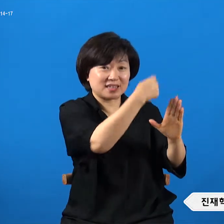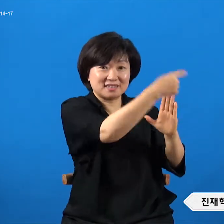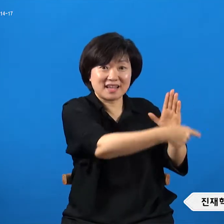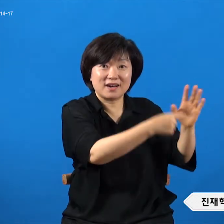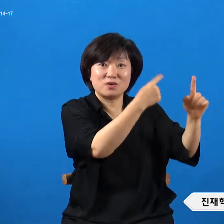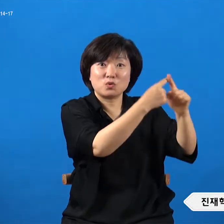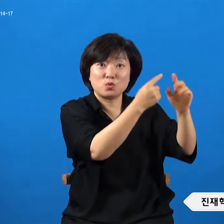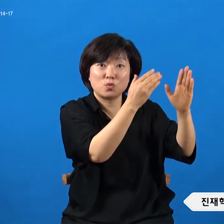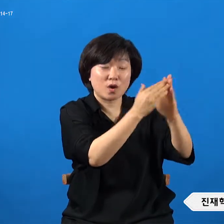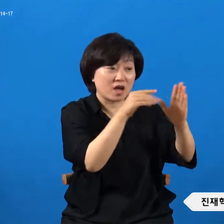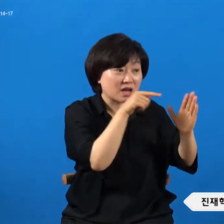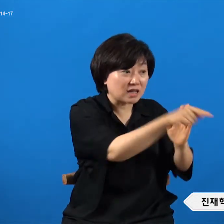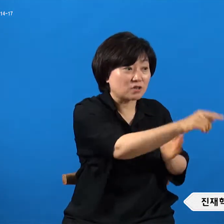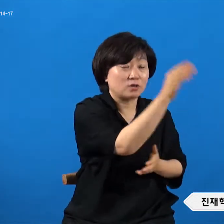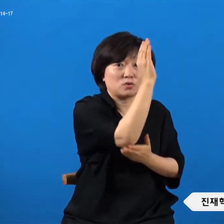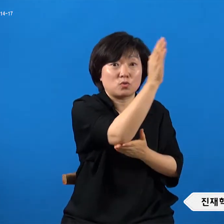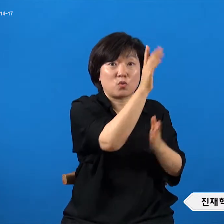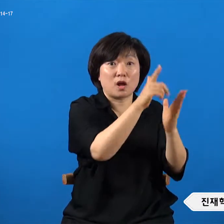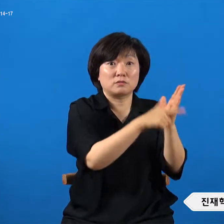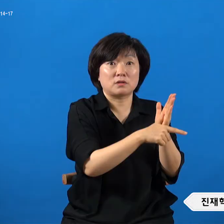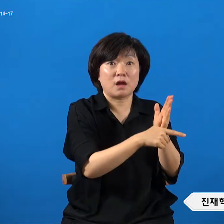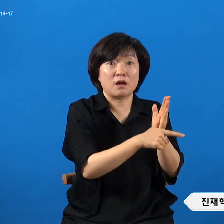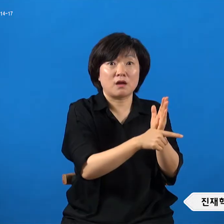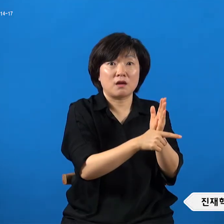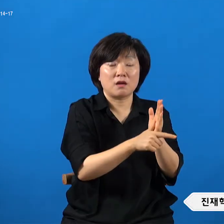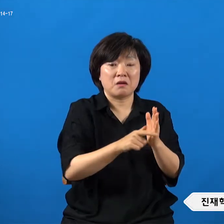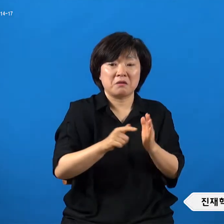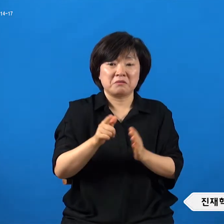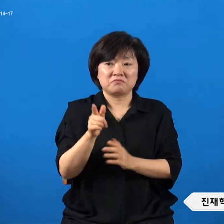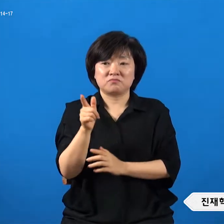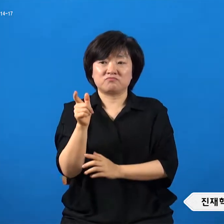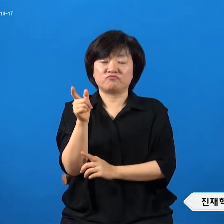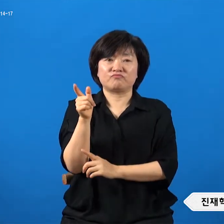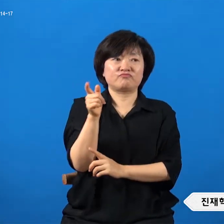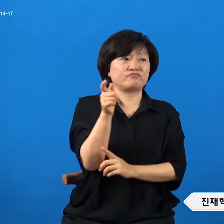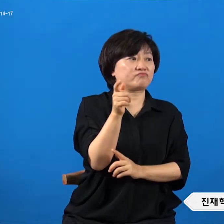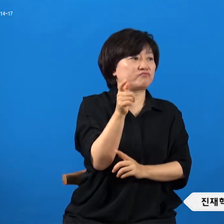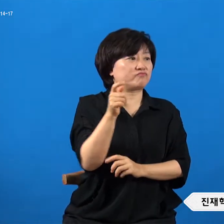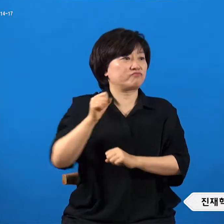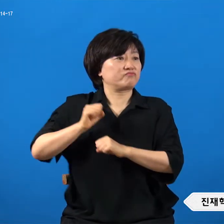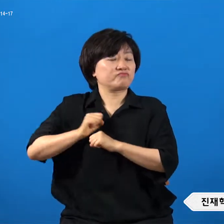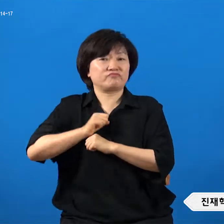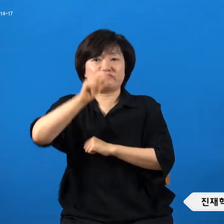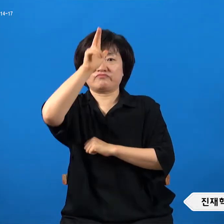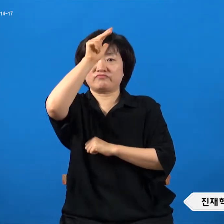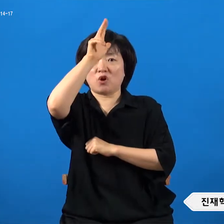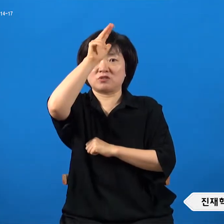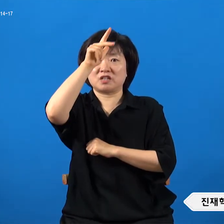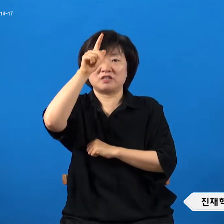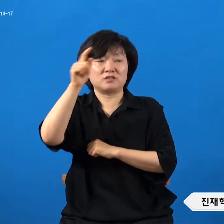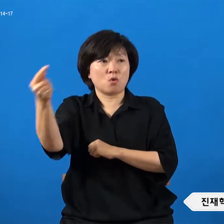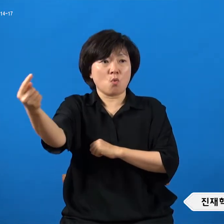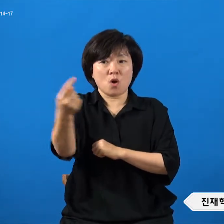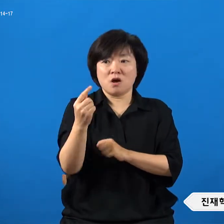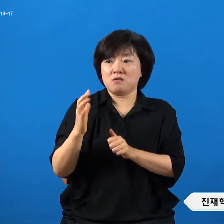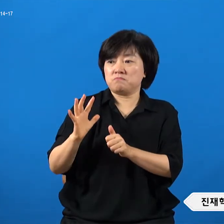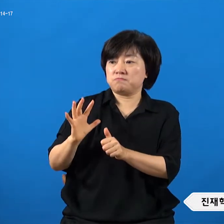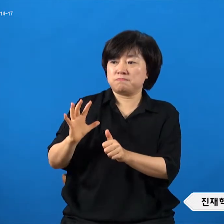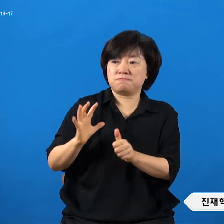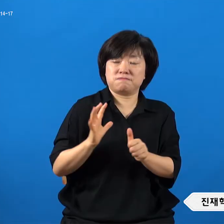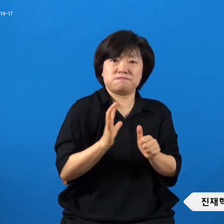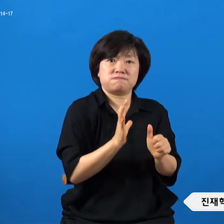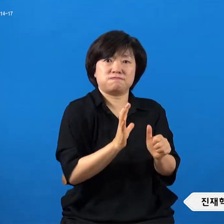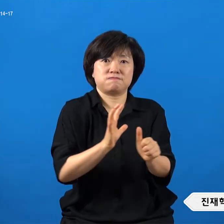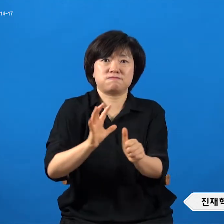파키스탄 교회에 가서 설교를 하는데 무장 경찰들이 총을 가지고 저 앞뒤를 호위해서 들어가게